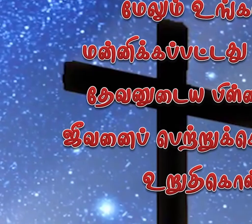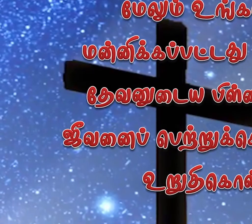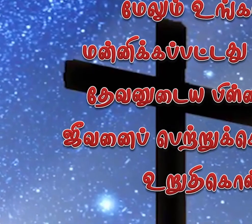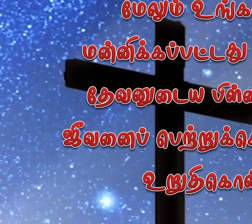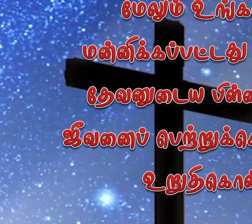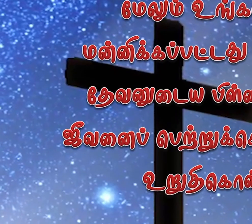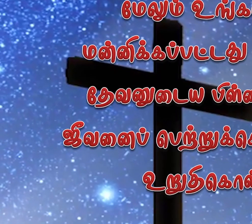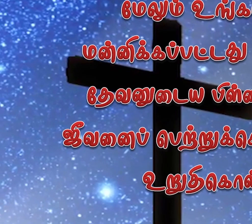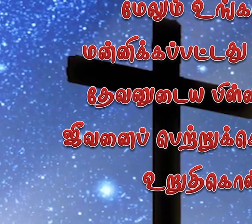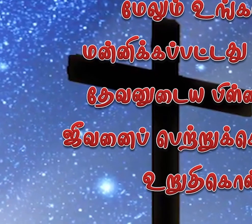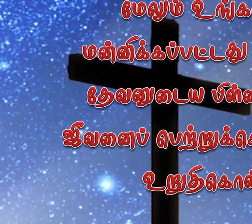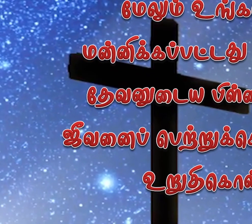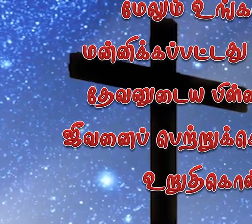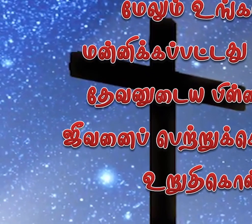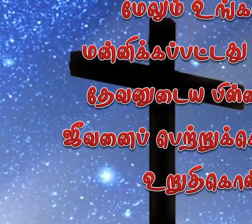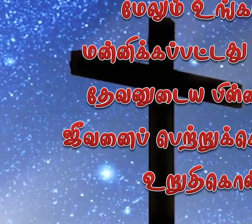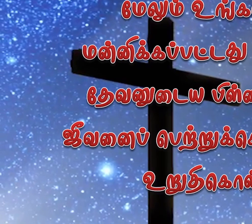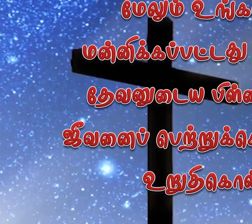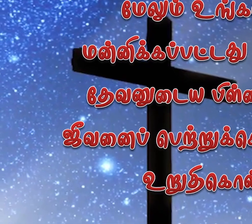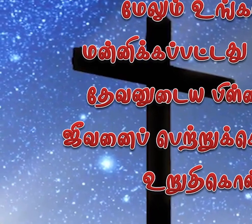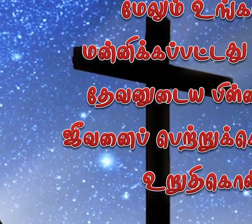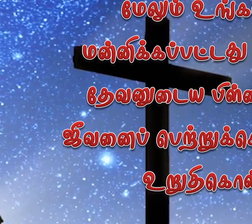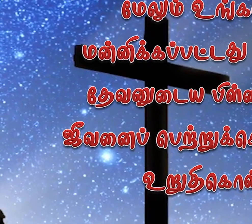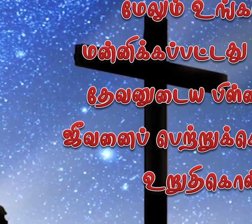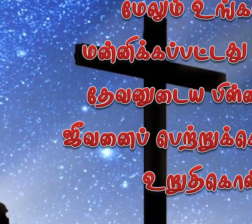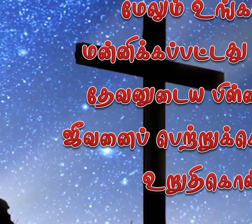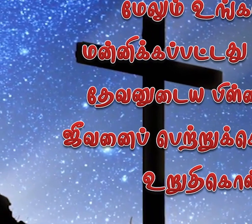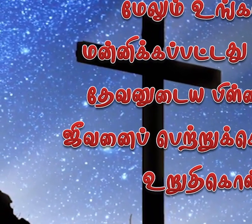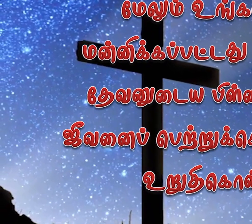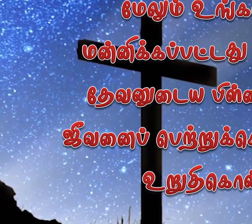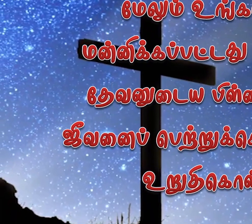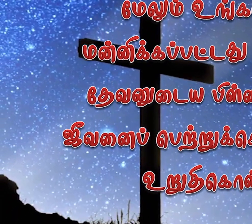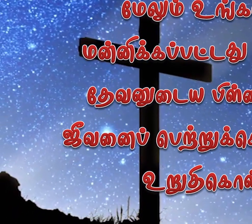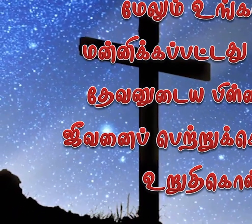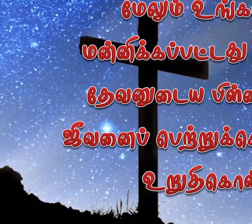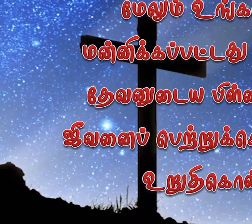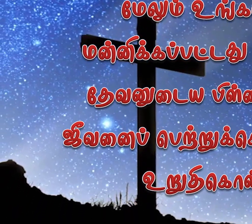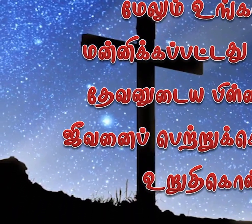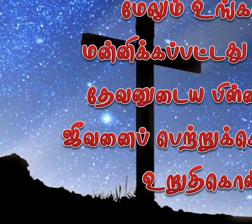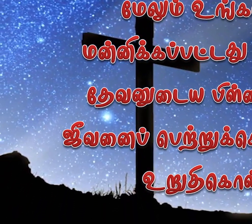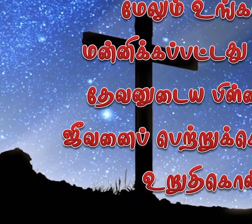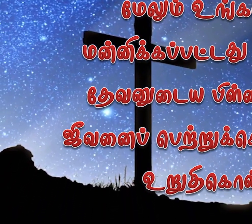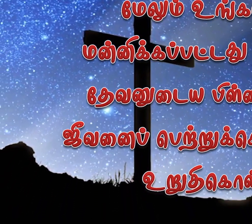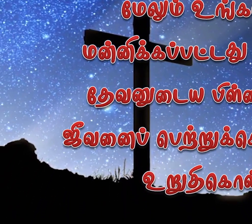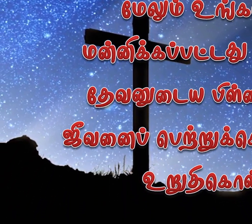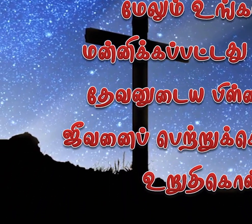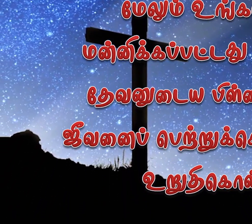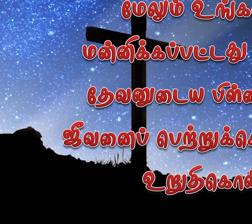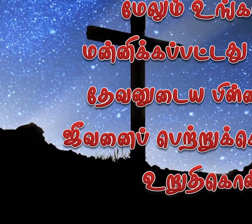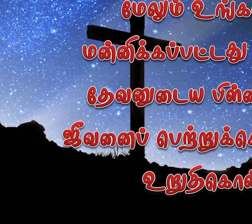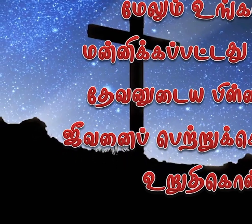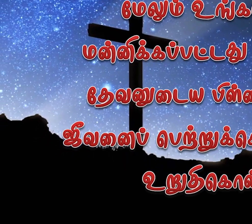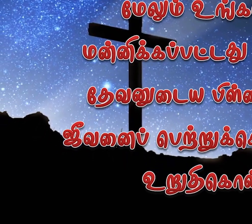மேலும் உங்கள் பாவங்கள் மன்னிக்கப்பட்டது என்றும் நீங்கள் தேவனுடைய பிள்ளையாகி நித்திய ஜீவனை பெற்றுக் கொண்டீர்கள்